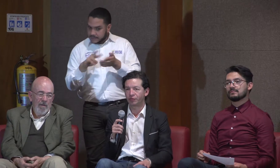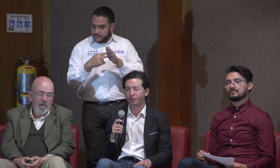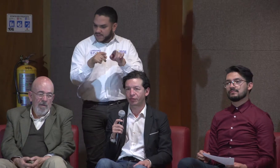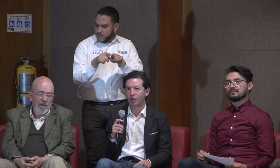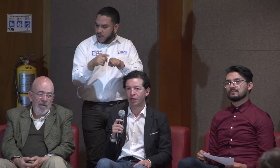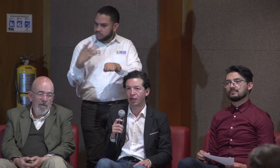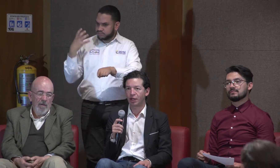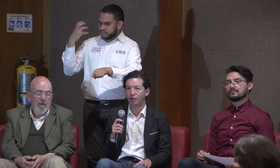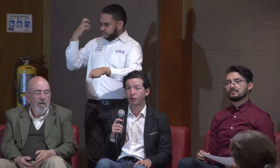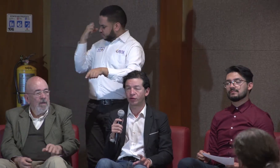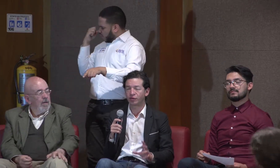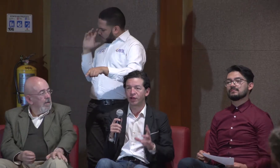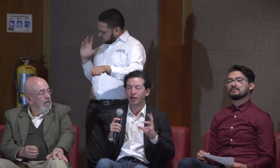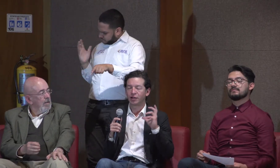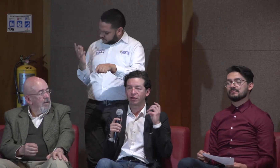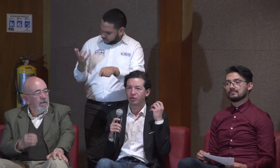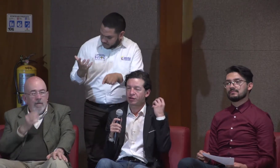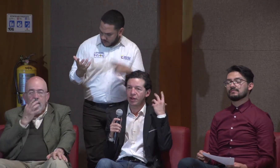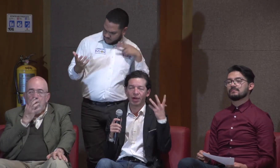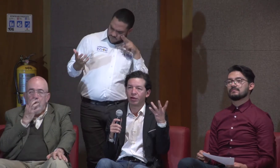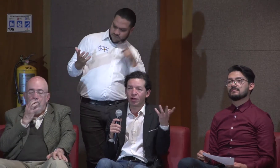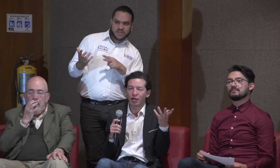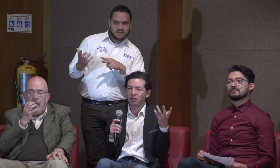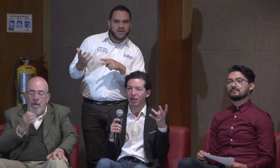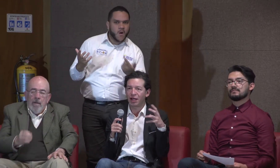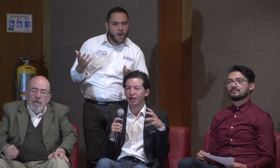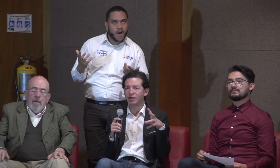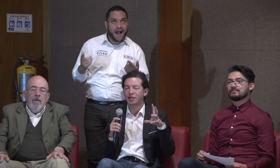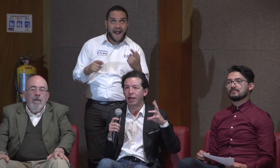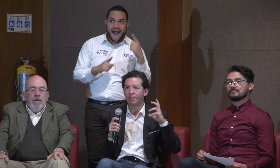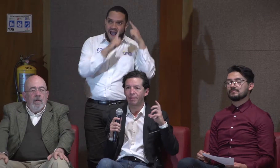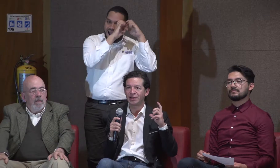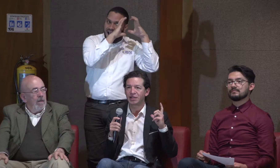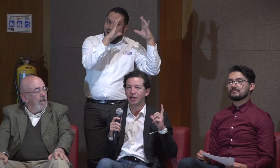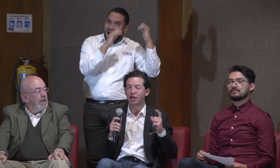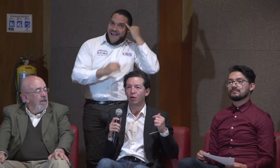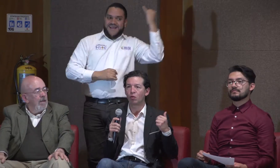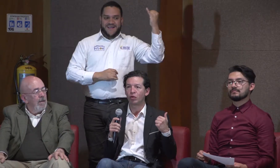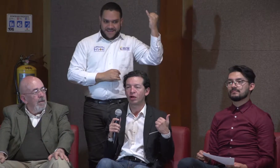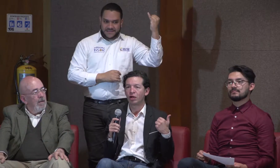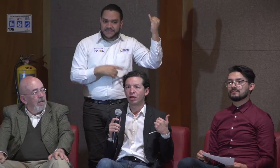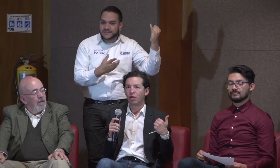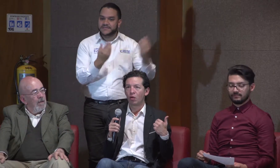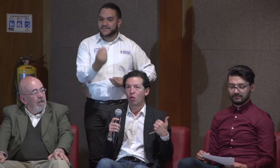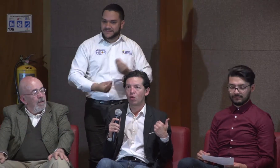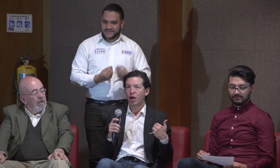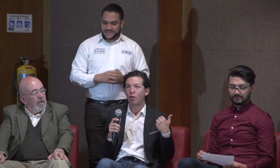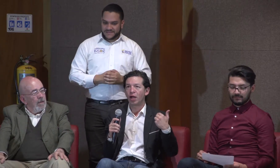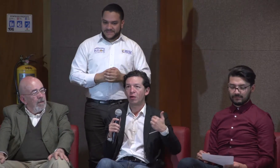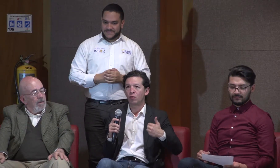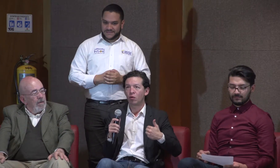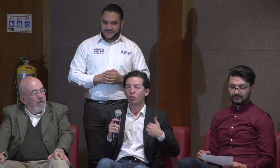historia. Entonces, se me vino una idea a la cabeza y era pensar en que